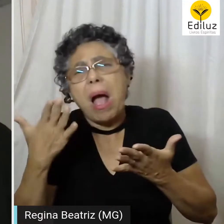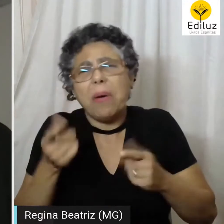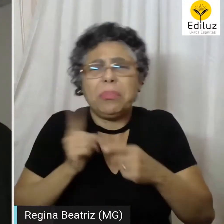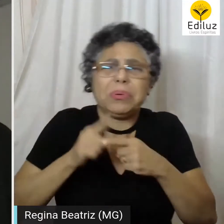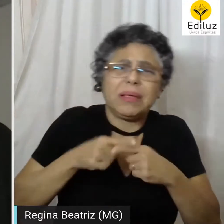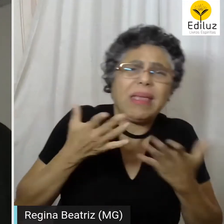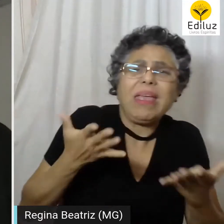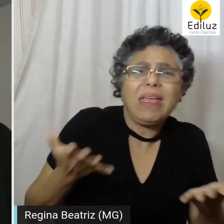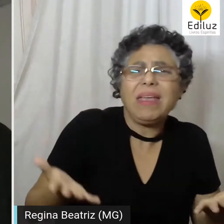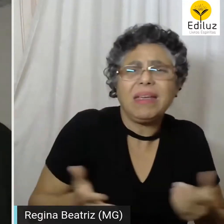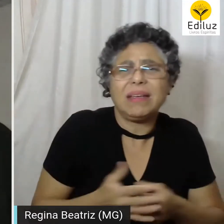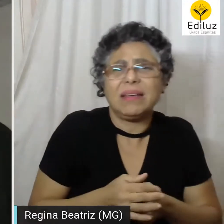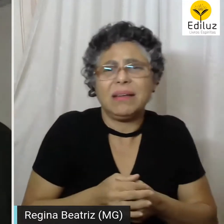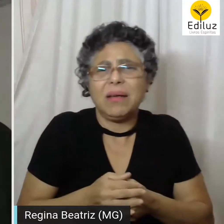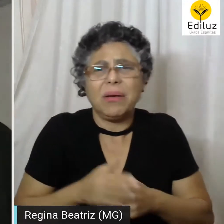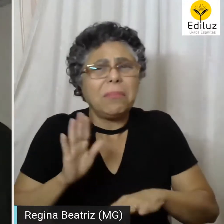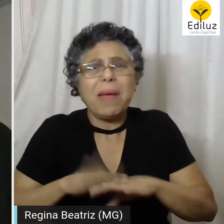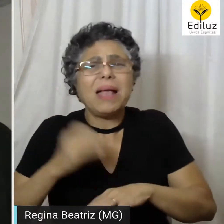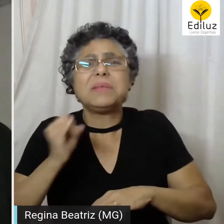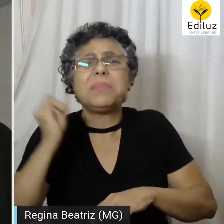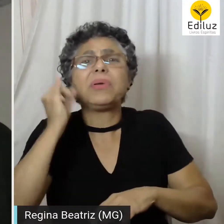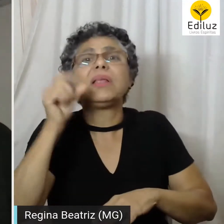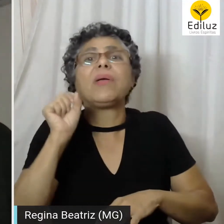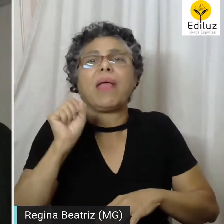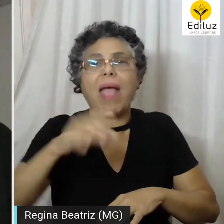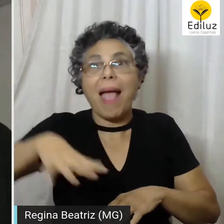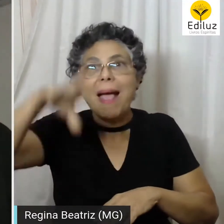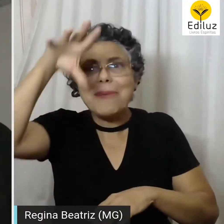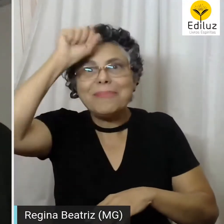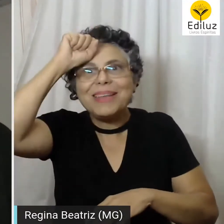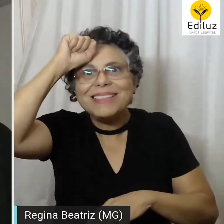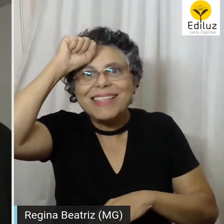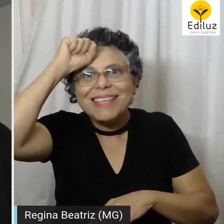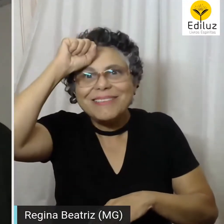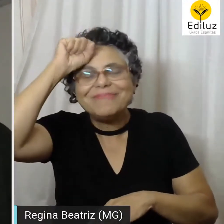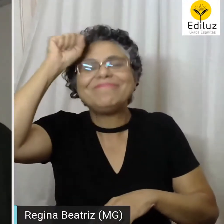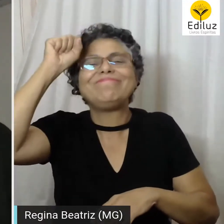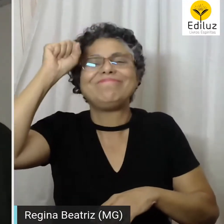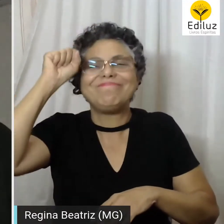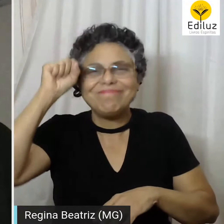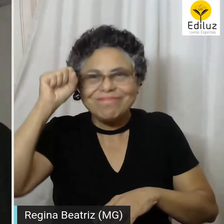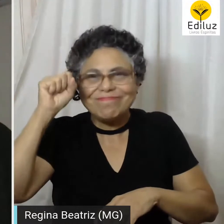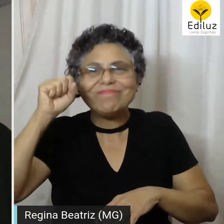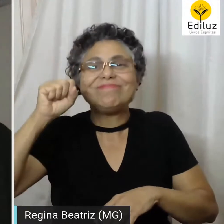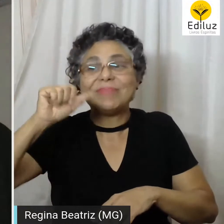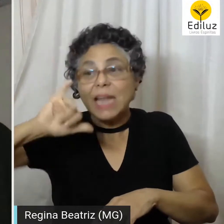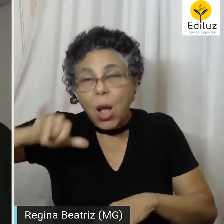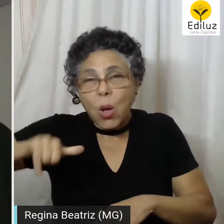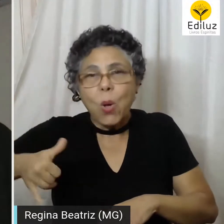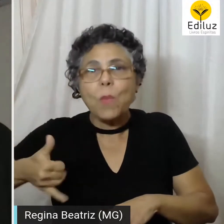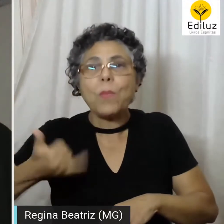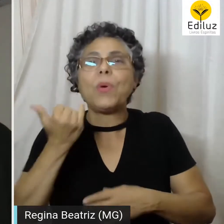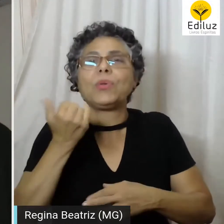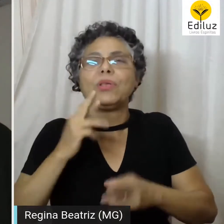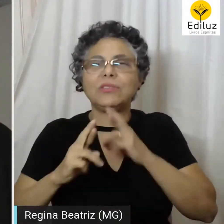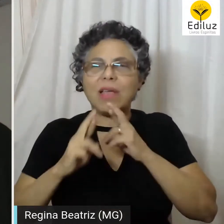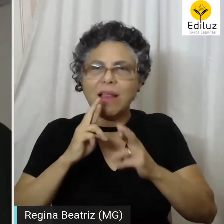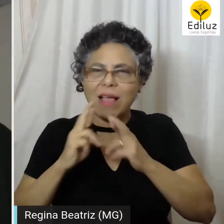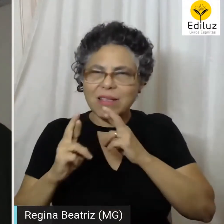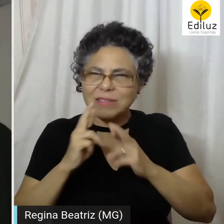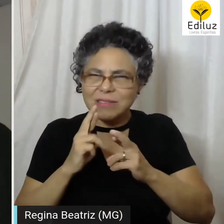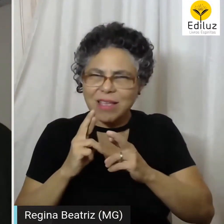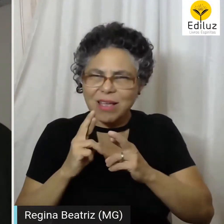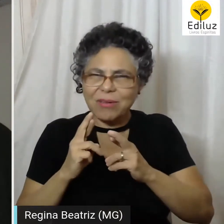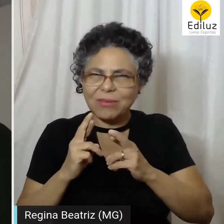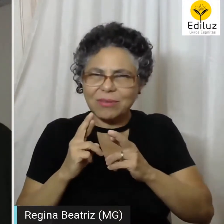O que importa é o aprendizado proporcionado pela relação entre os